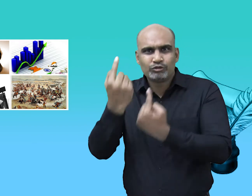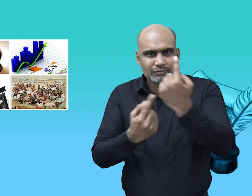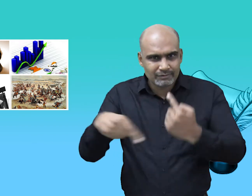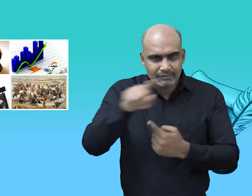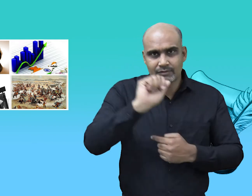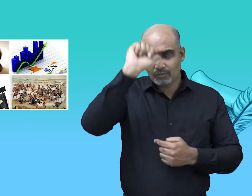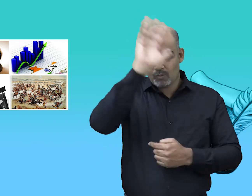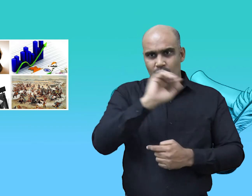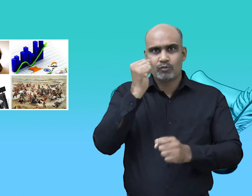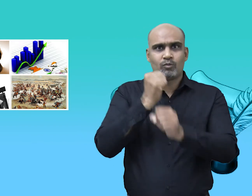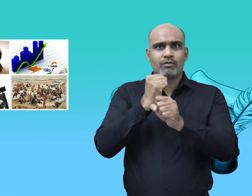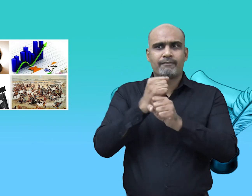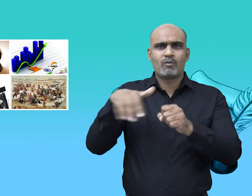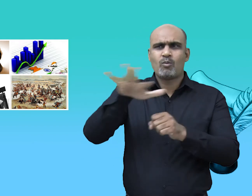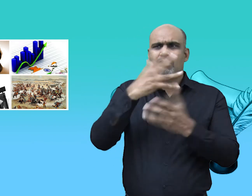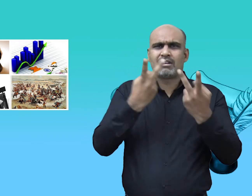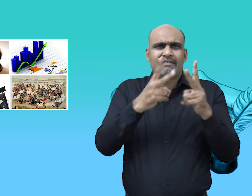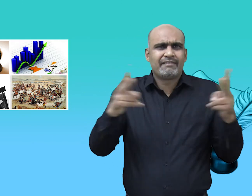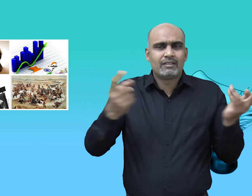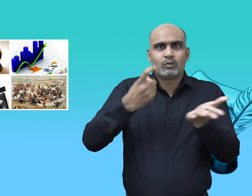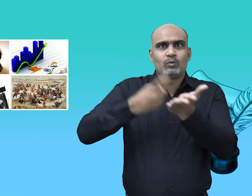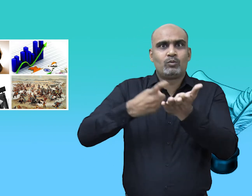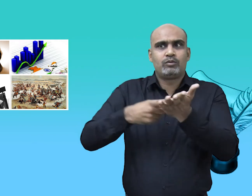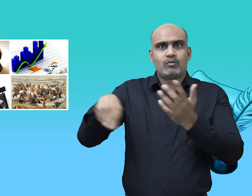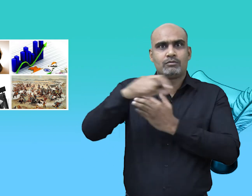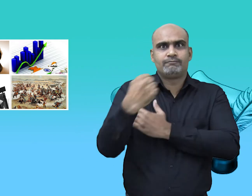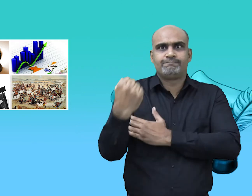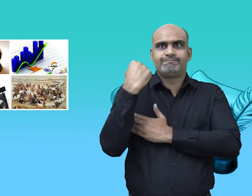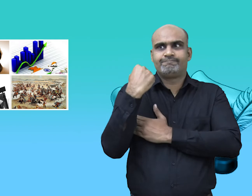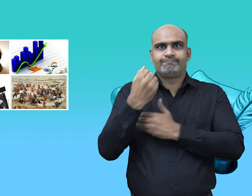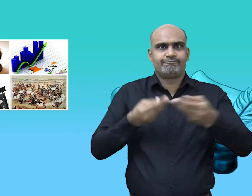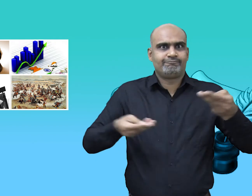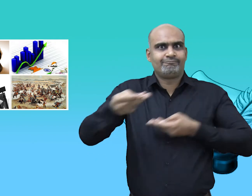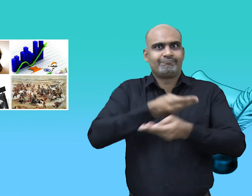राजनीति और सरकारी नियम व कानून किस प्रकार से